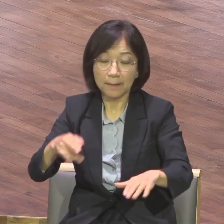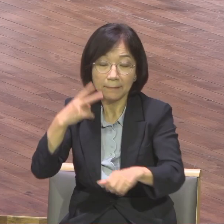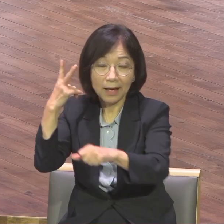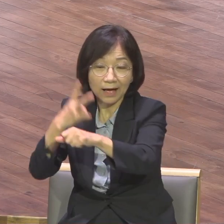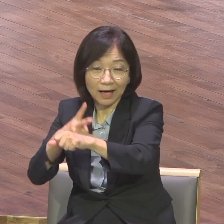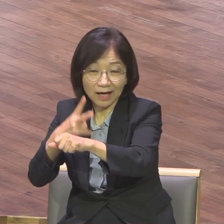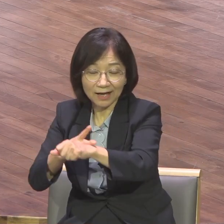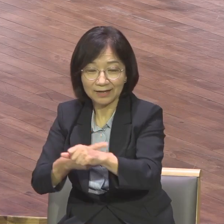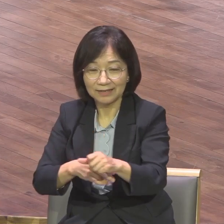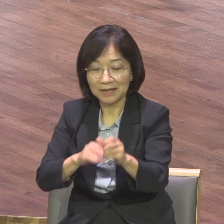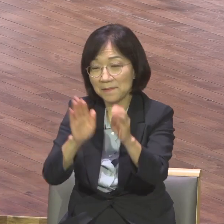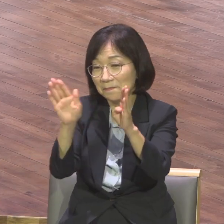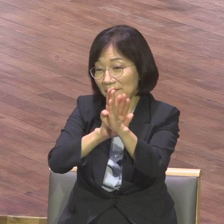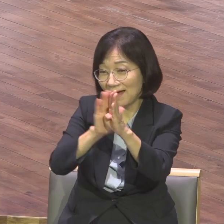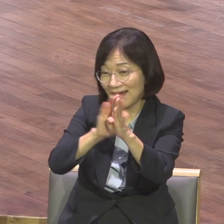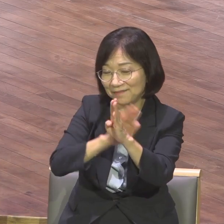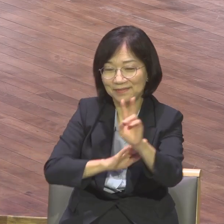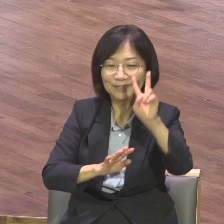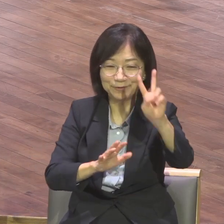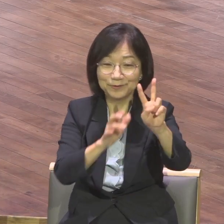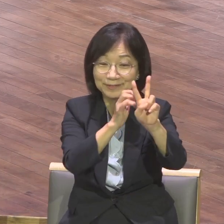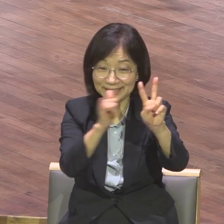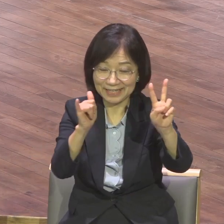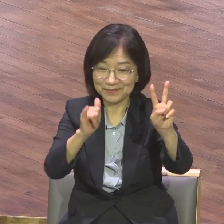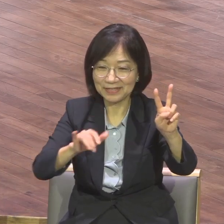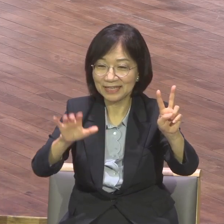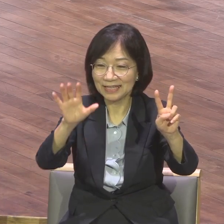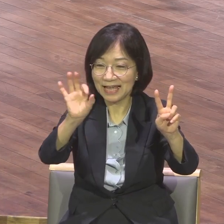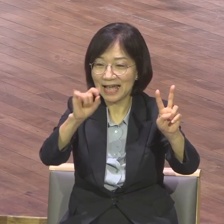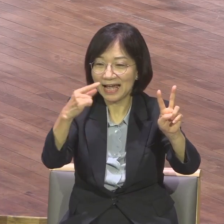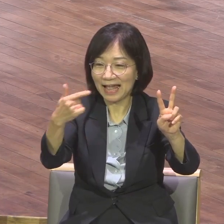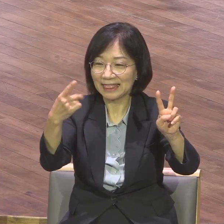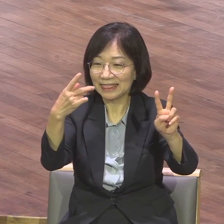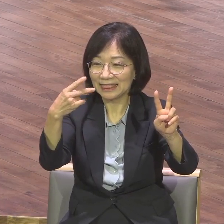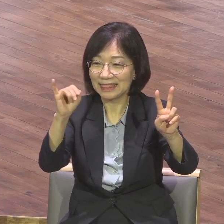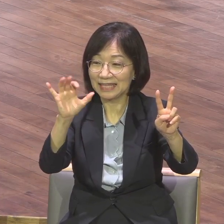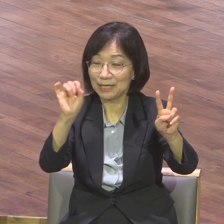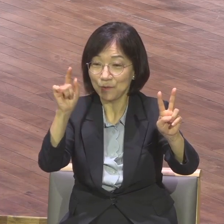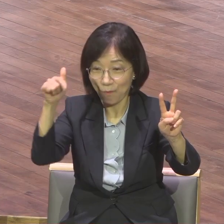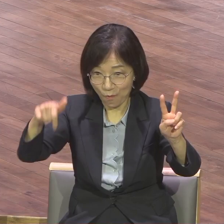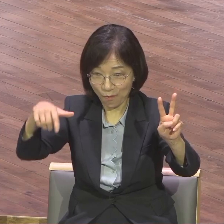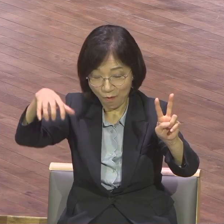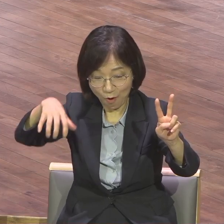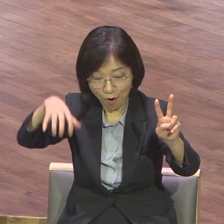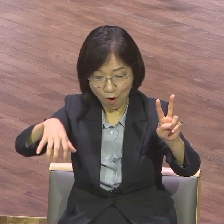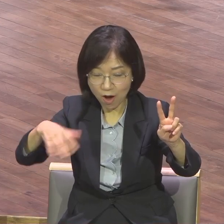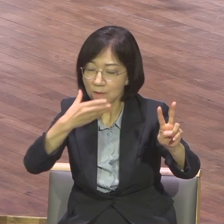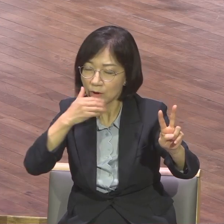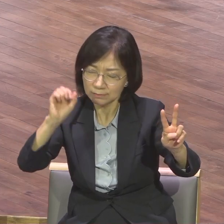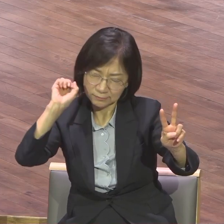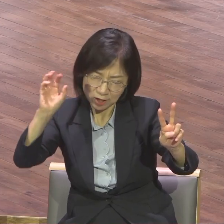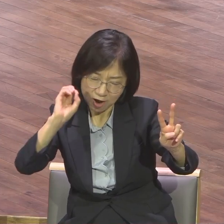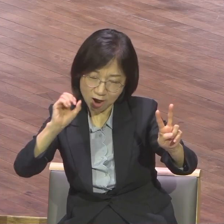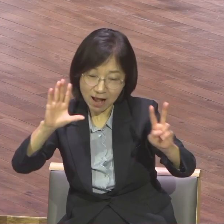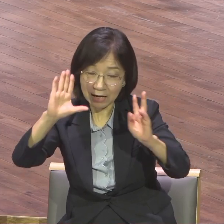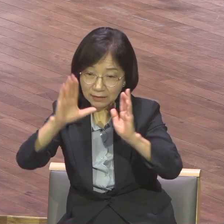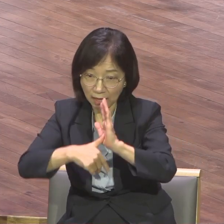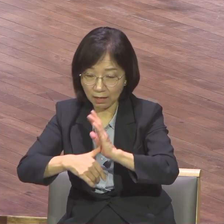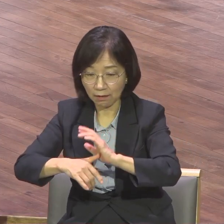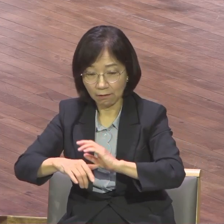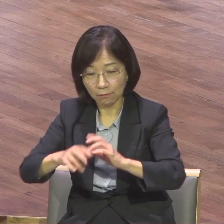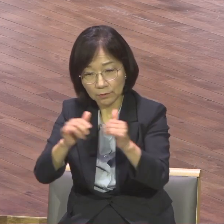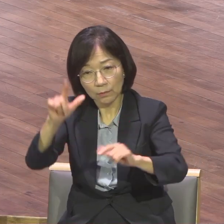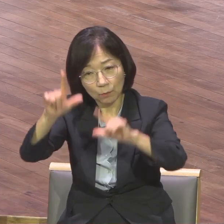비시디아 안디옥의 회당에서 복음을 전했을 때 두 가지 반응이 나왔습니다. 방금 읽은 말씀처럼